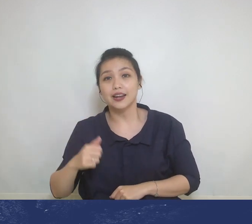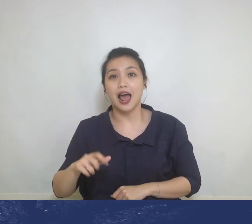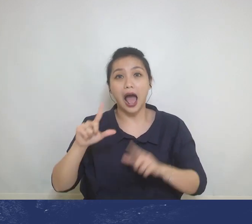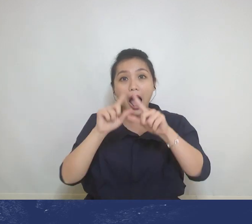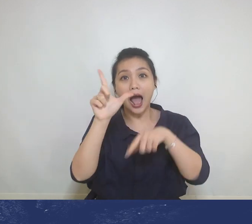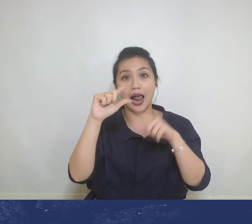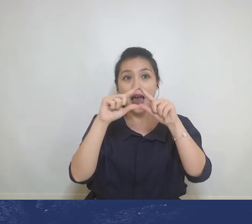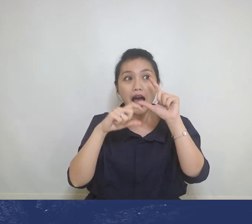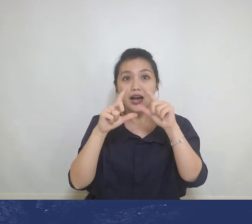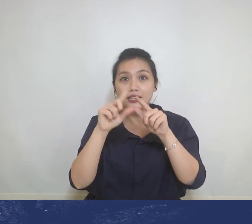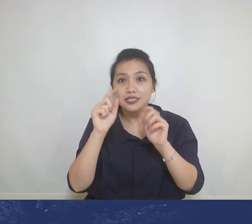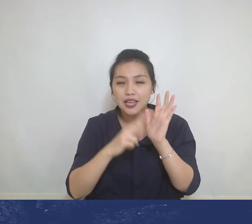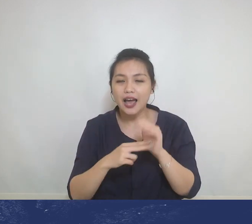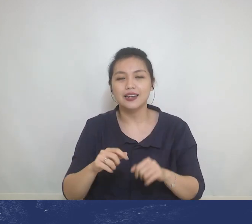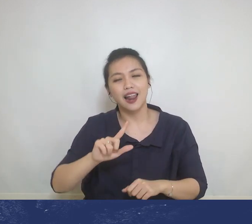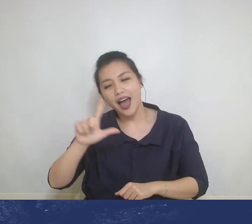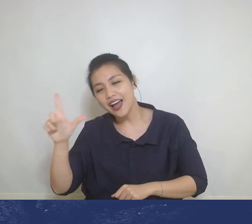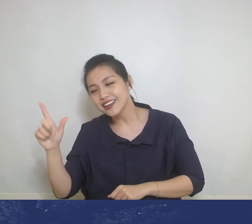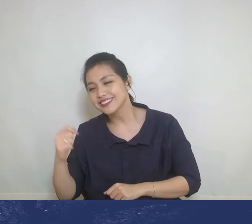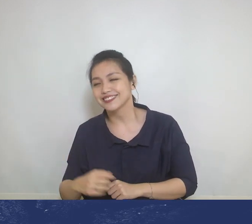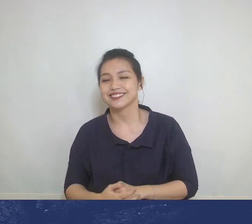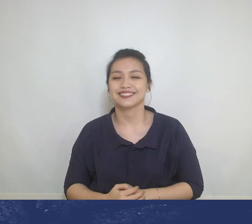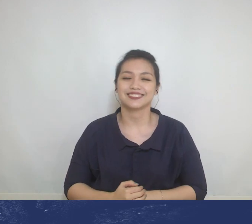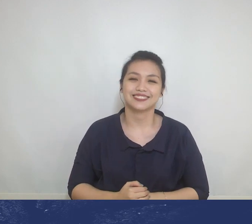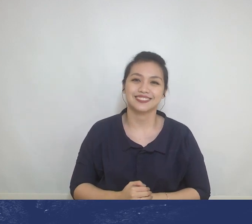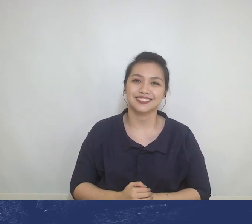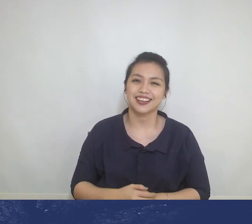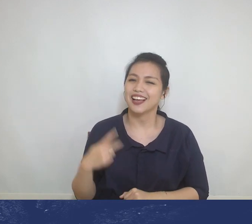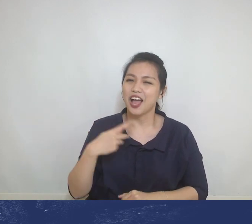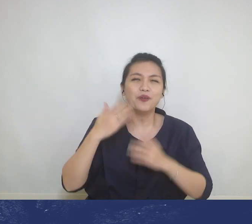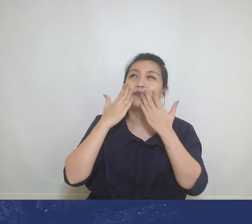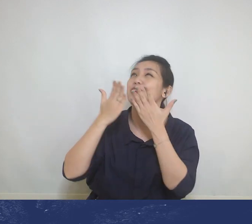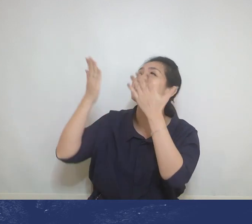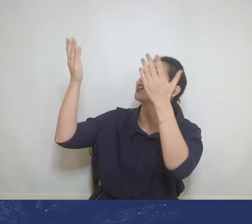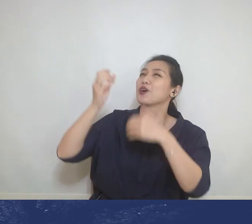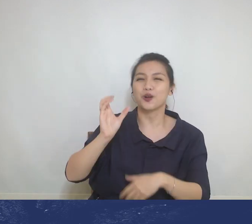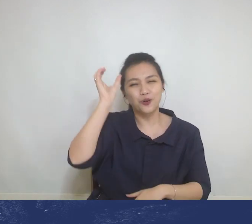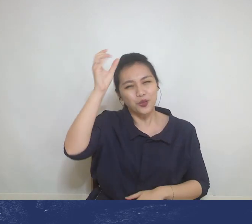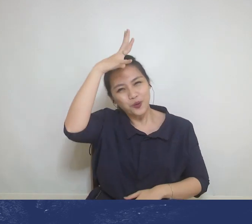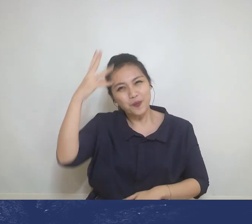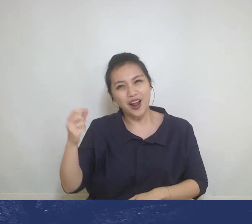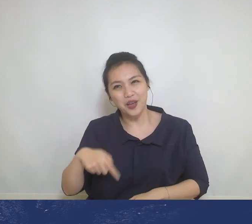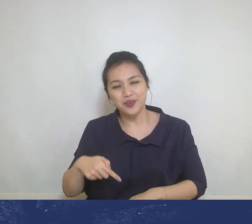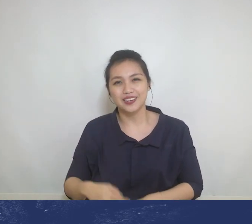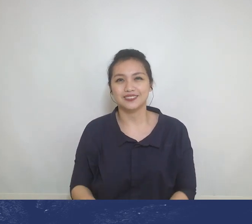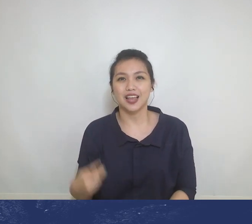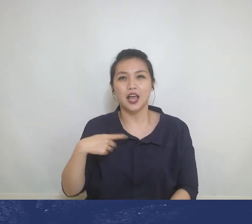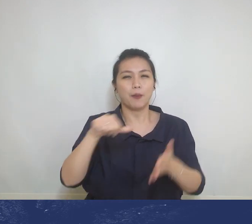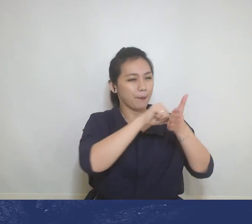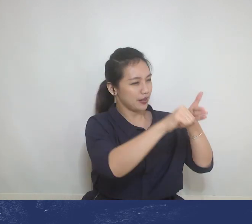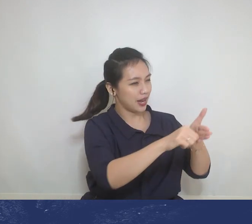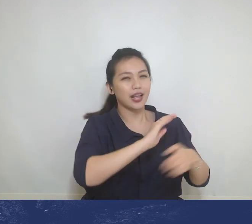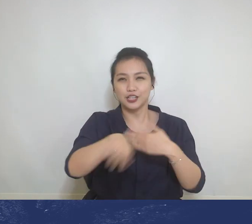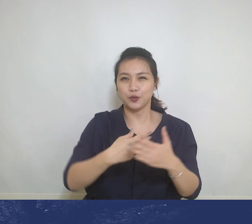yang lain. Hanya karena mereka mencintai Tuhannya. Kami bersyukur Tuhan untuk malam hari ini. Dan